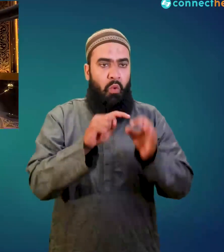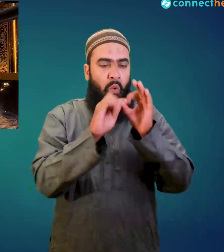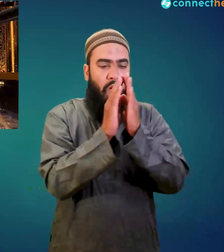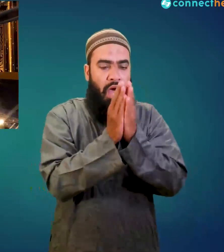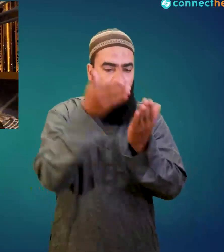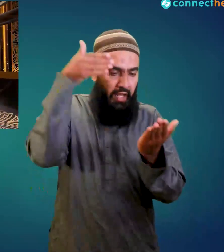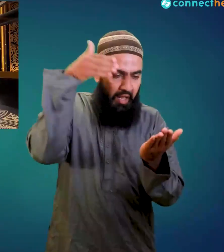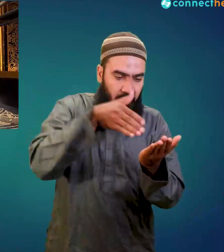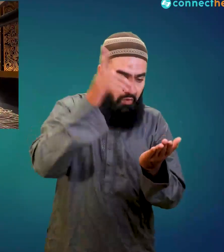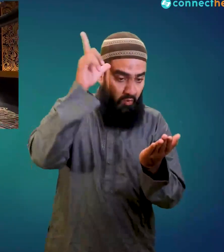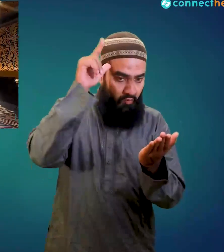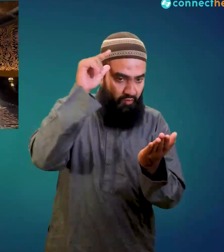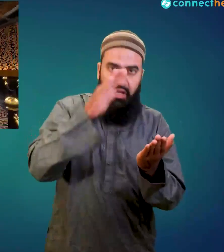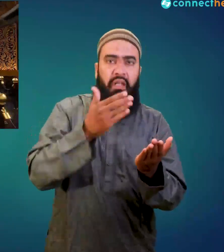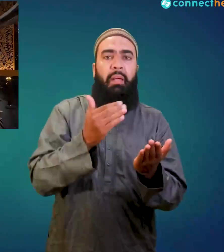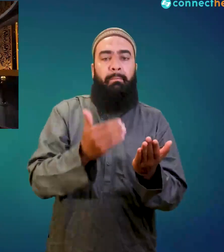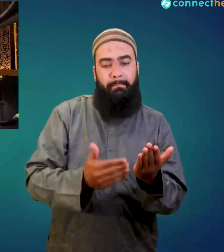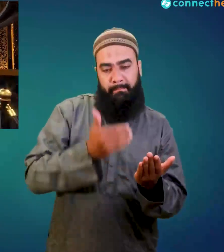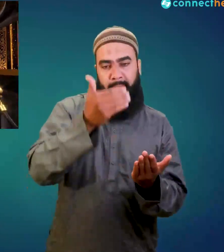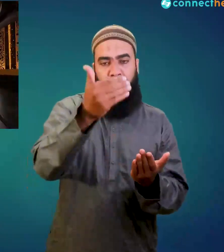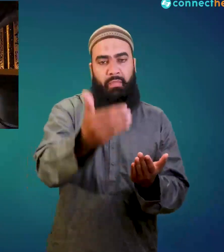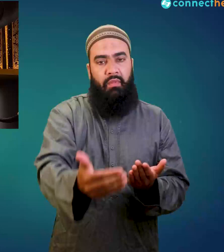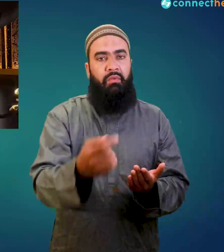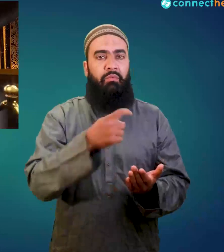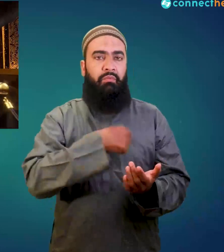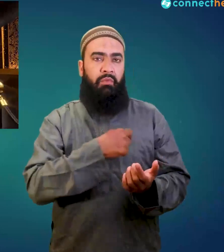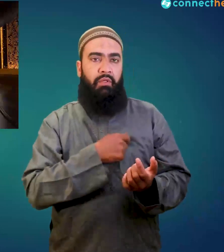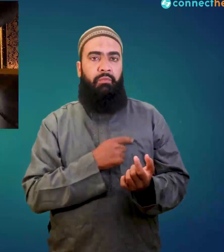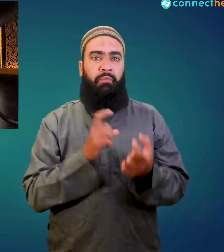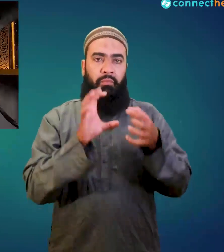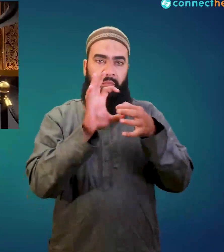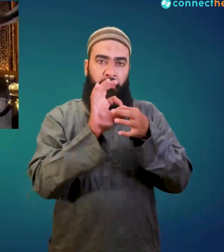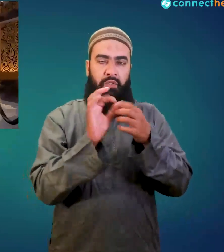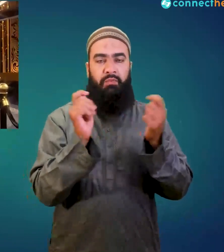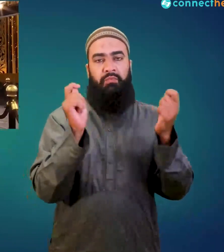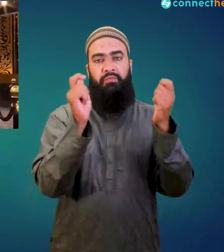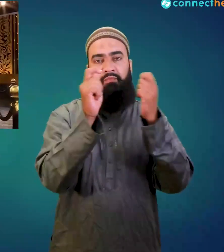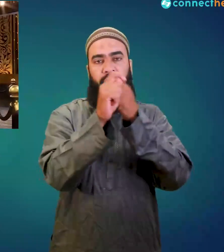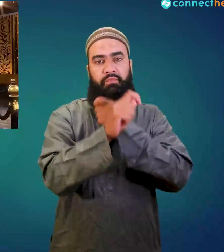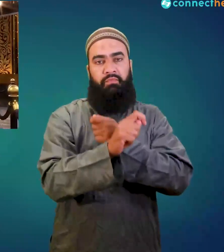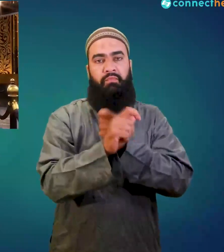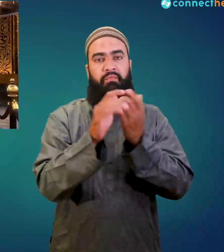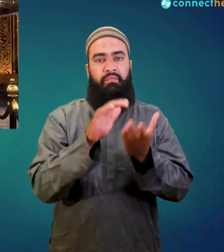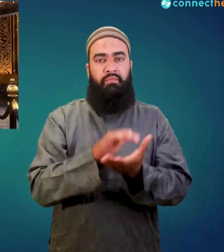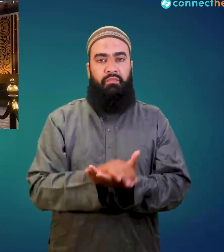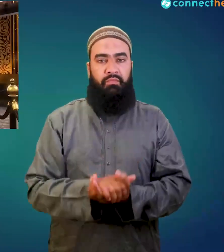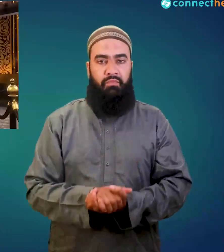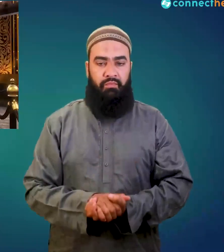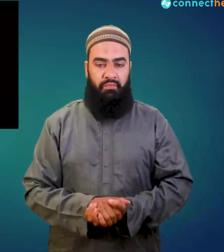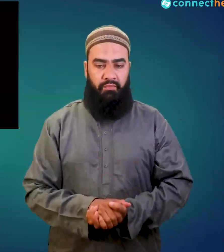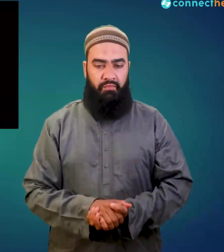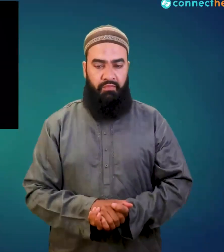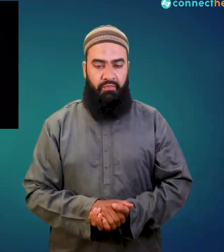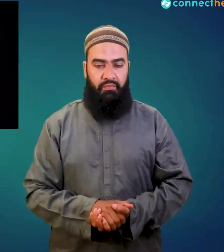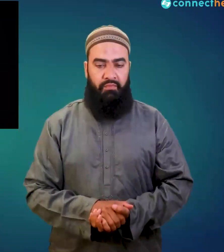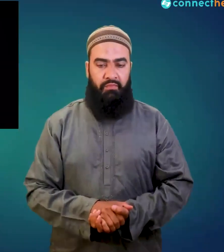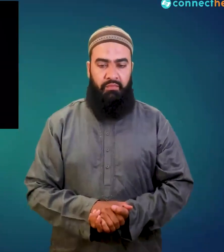اقفالها، تو کیا یہ لوگ قرآن میں غور نہیں کرتے یا دلوں پر قفل لگ رہے